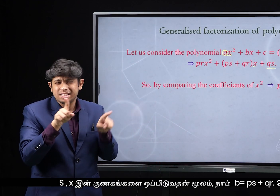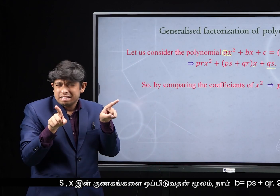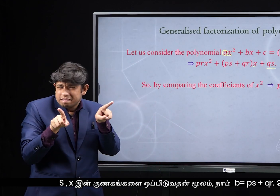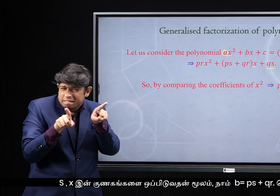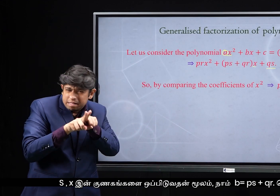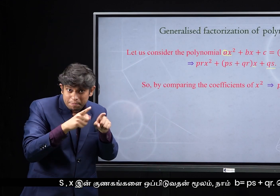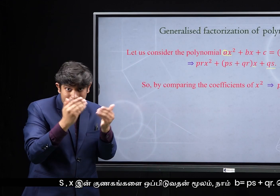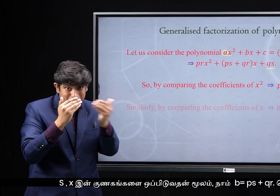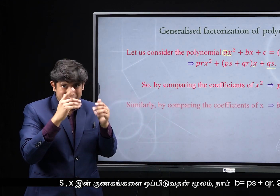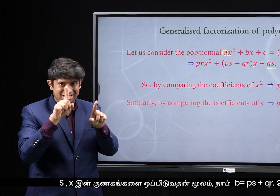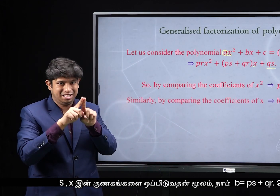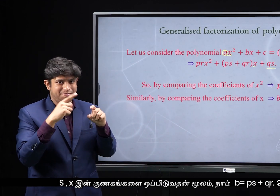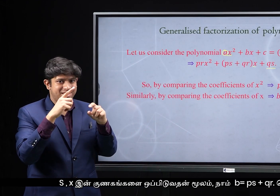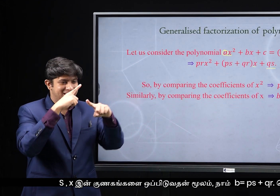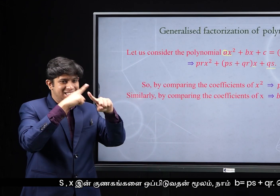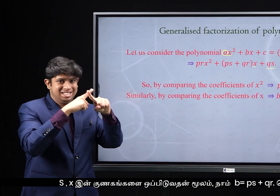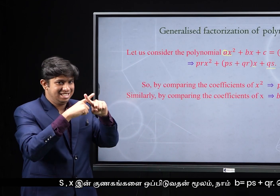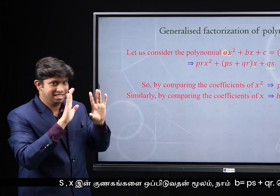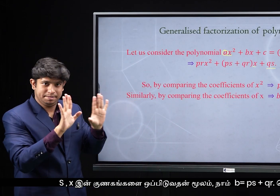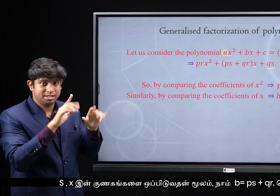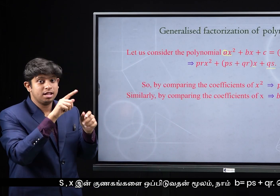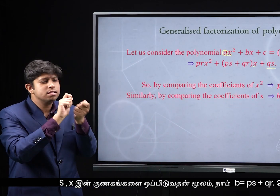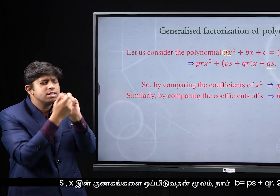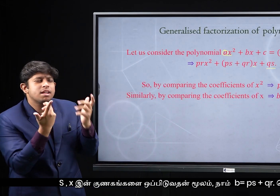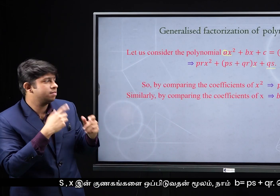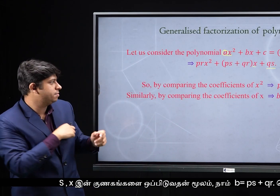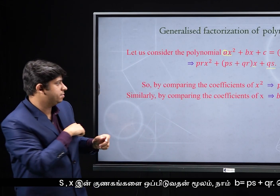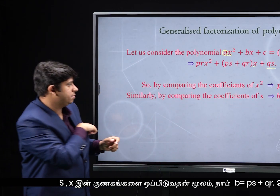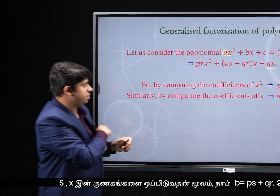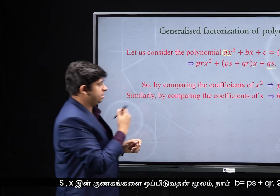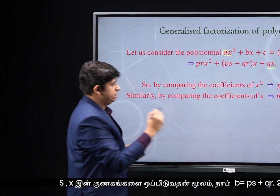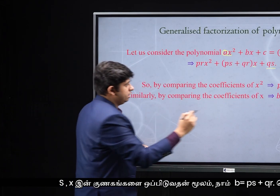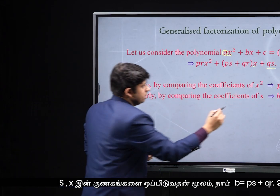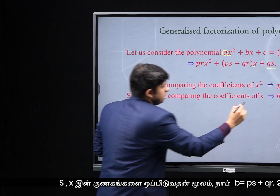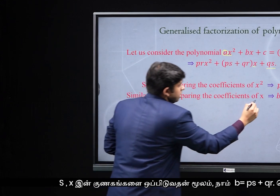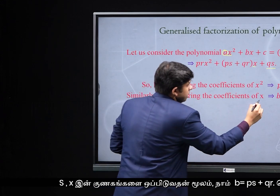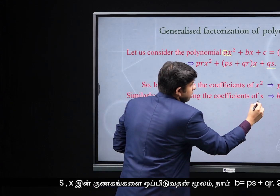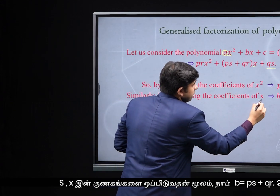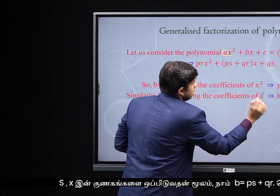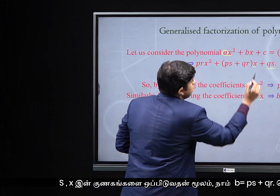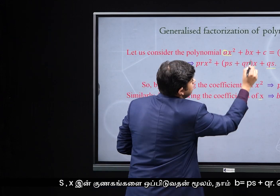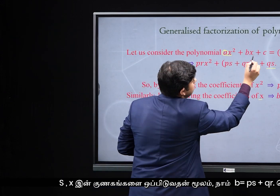s x இன் குணகங்களை ஒப்பிடுவதின் மூலம் நாம் b ஈடு ps கூட்டல் qr பெறுகிறோம்.